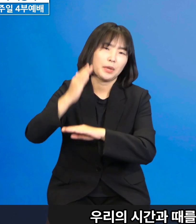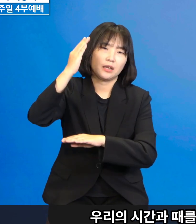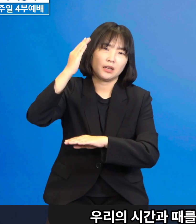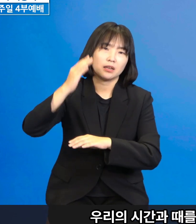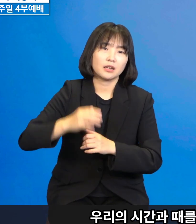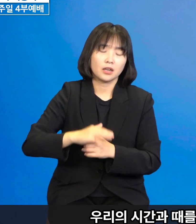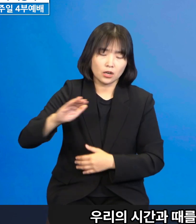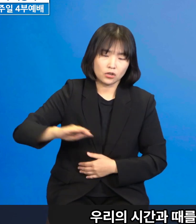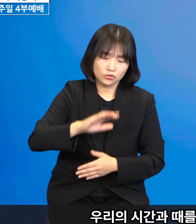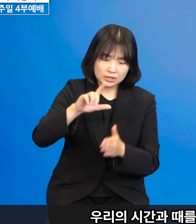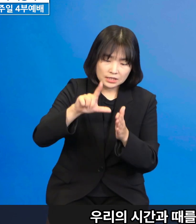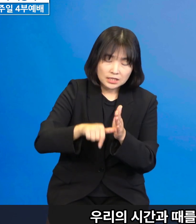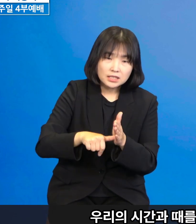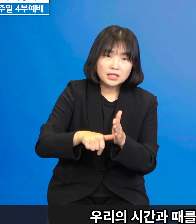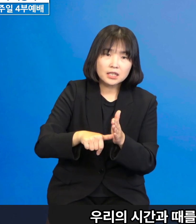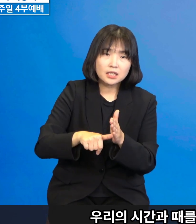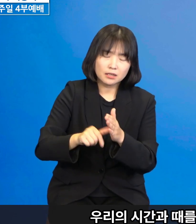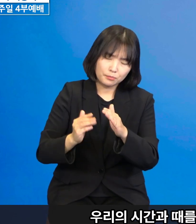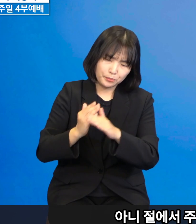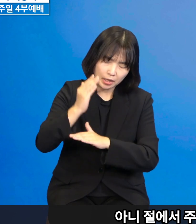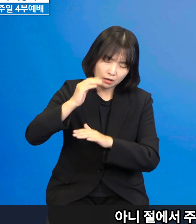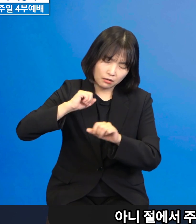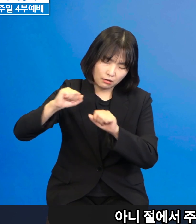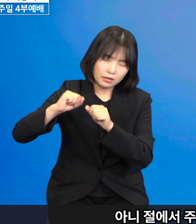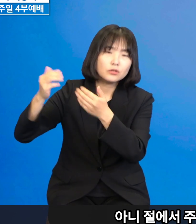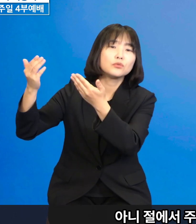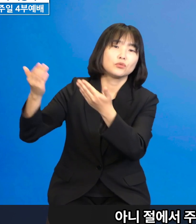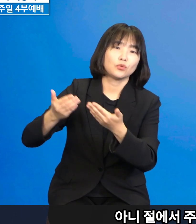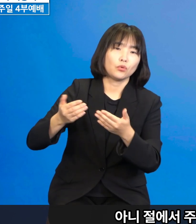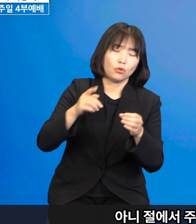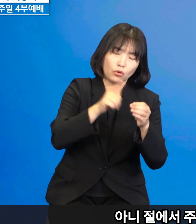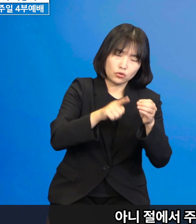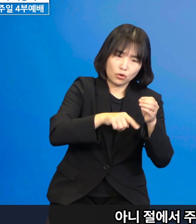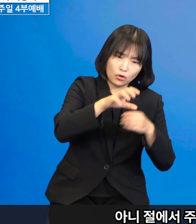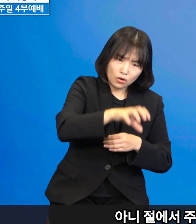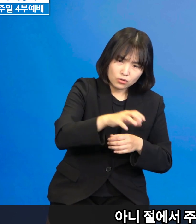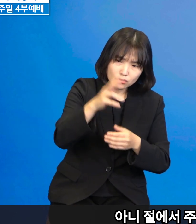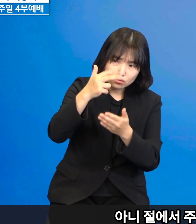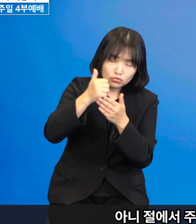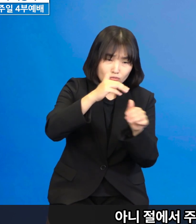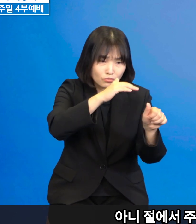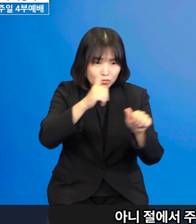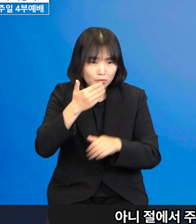우리의 시간과 때를 초월해서 역사하십니다. 아니, 절에서 주님이 부르실 줄이야.